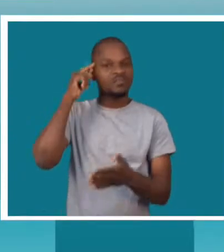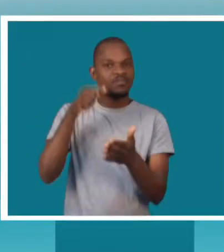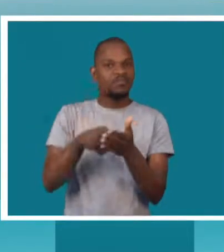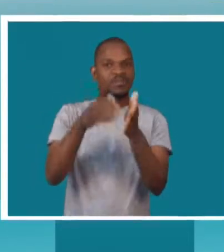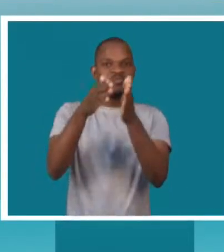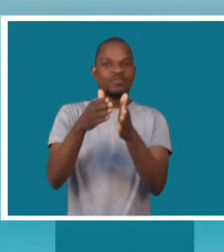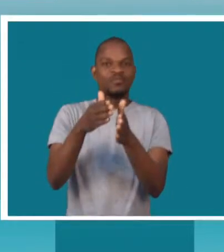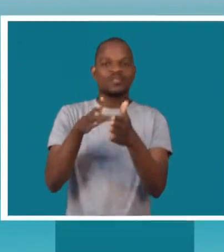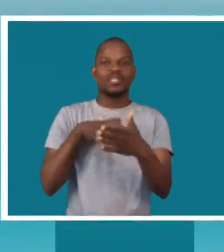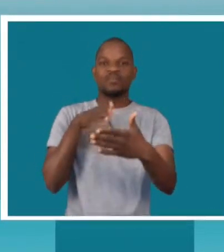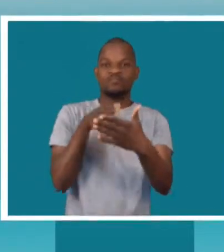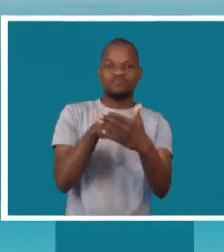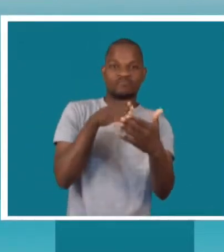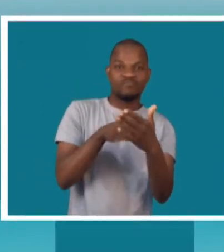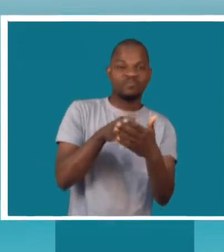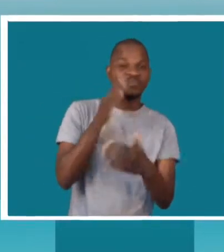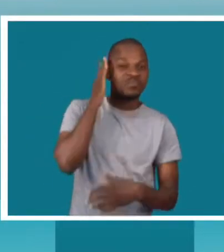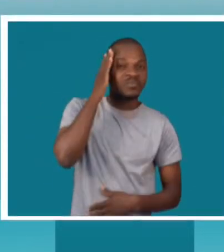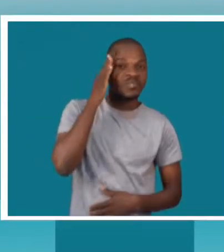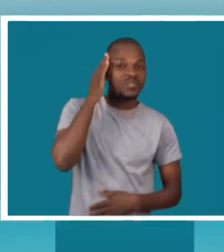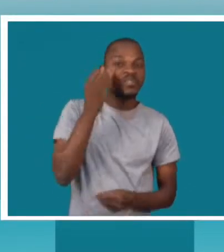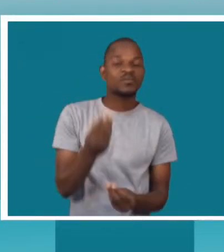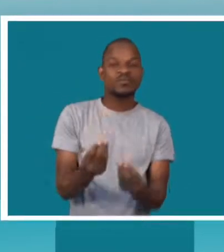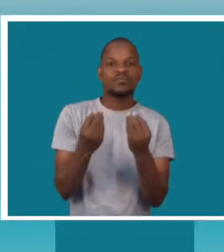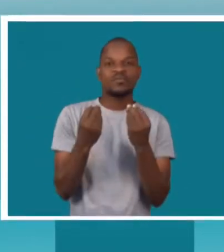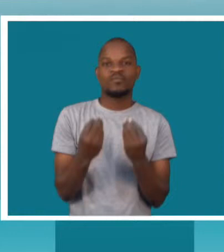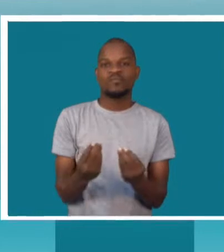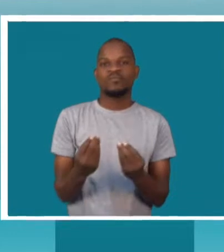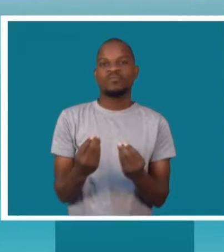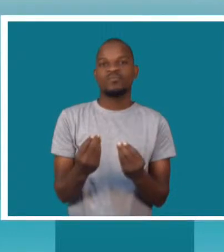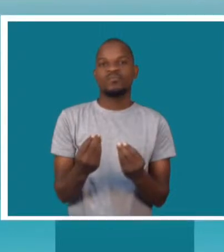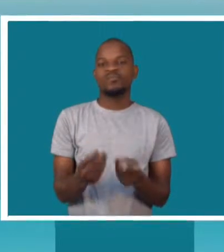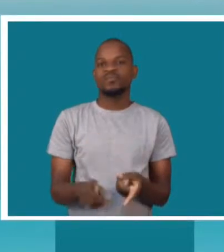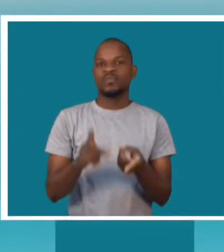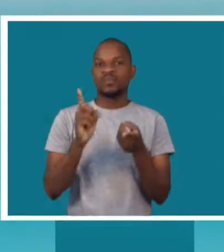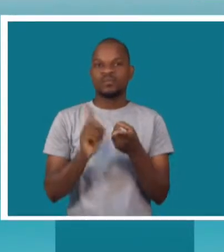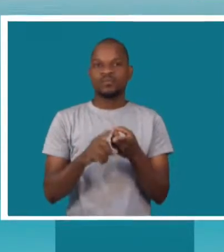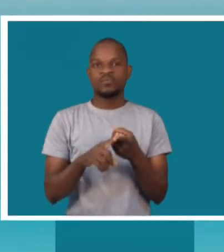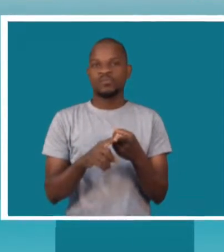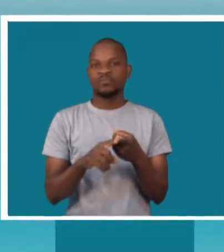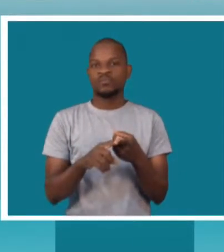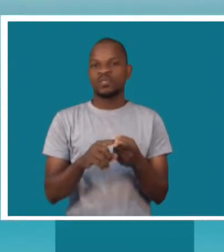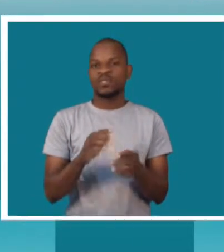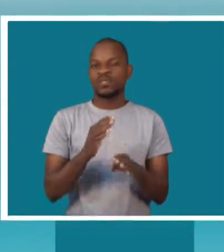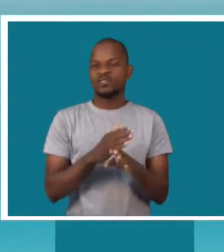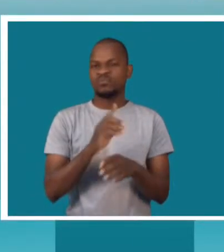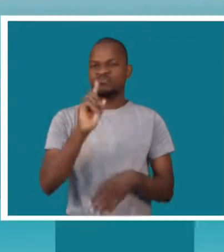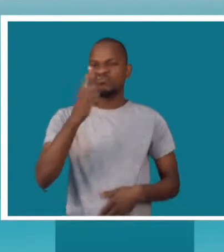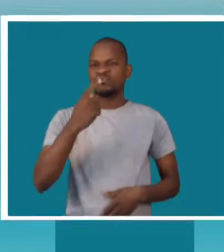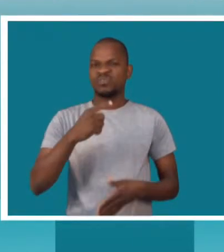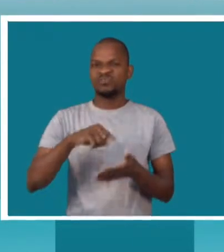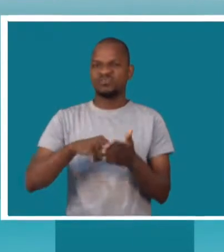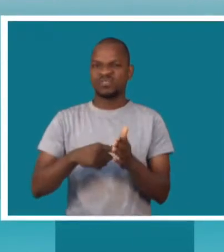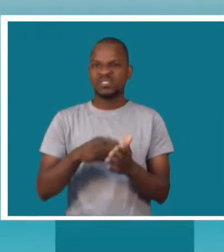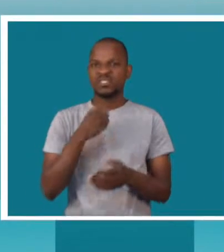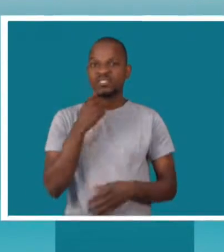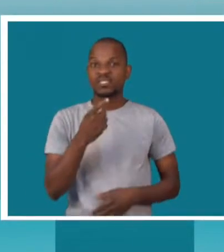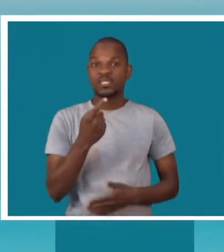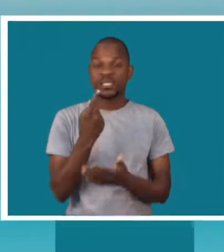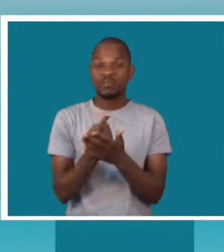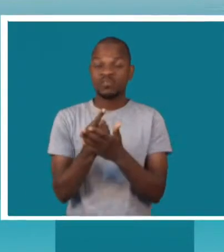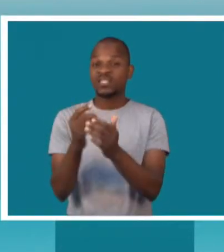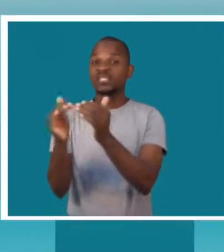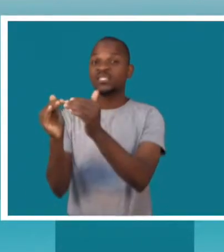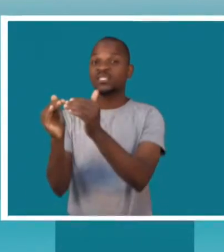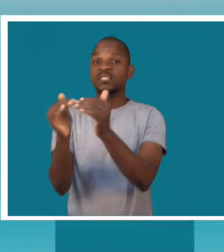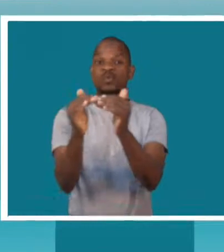em pensar, dificuldade em pôr as ideias no lugar. Logo, a primeira coisa que eu lhe disse foi, tu